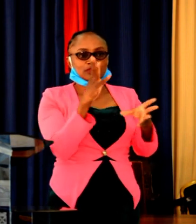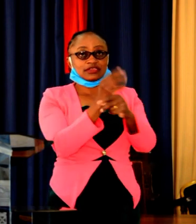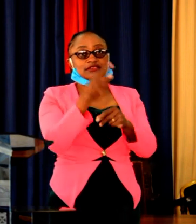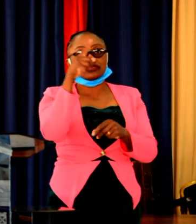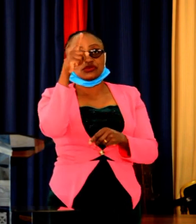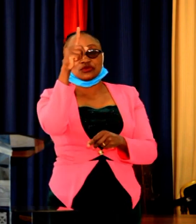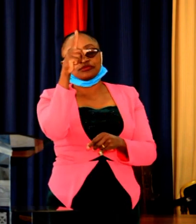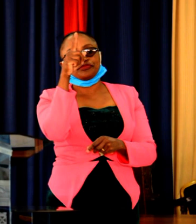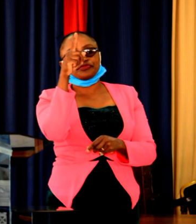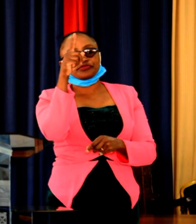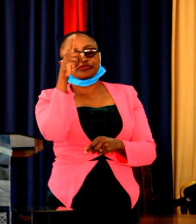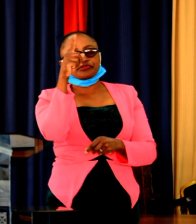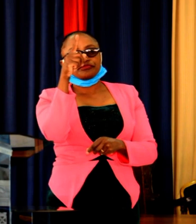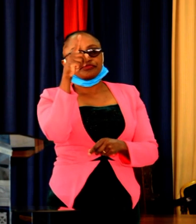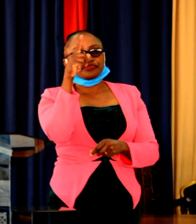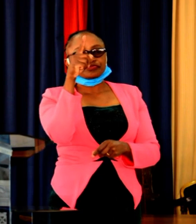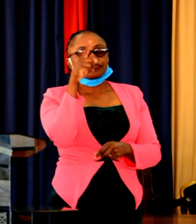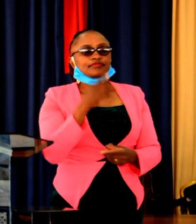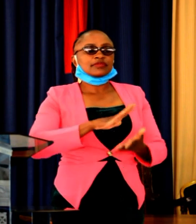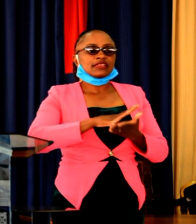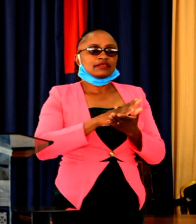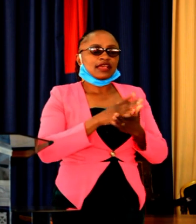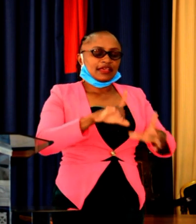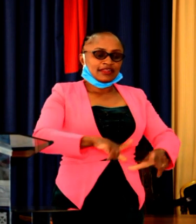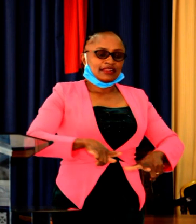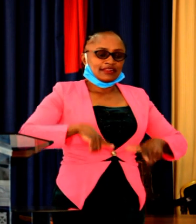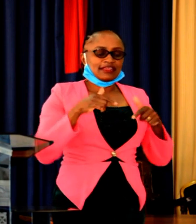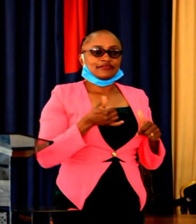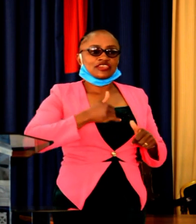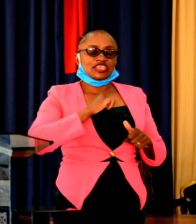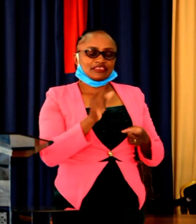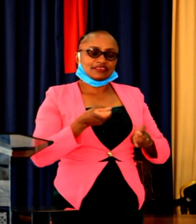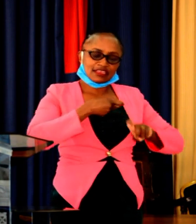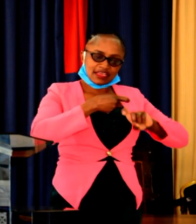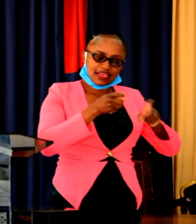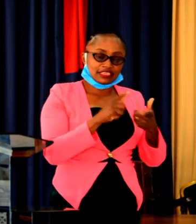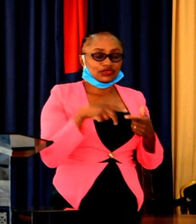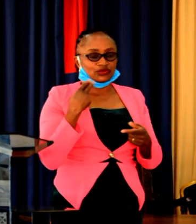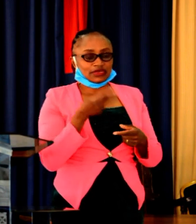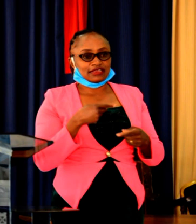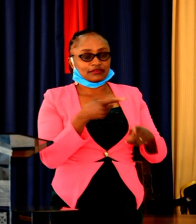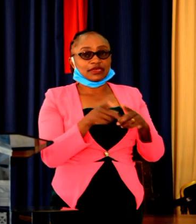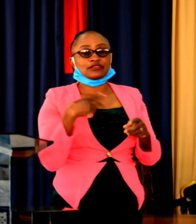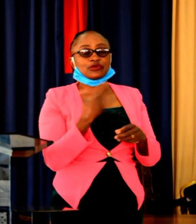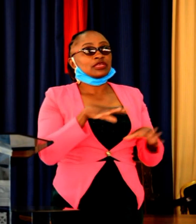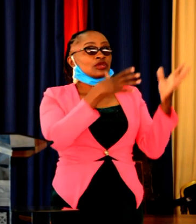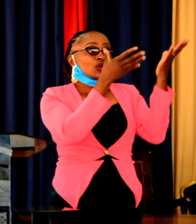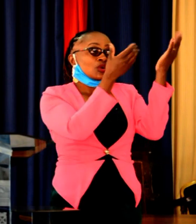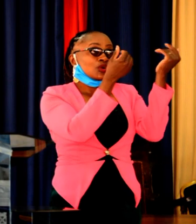Jehovah. Mambo mengine yamekuwa magumu kwetu sisi, lakini tunakutarajia. We have